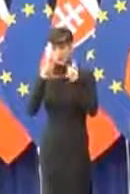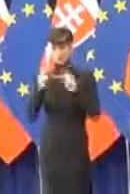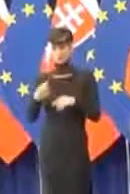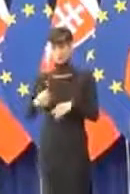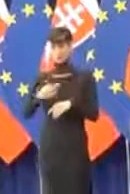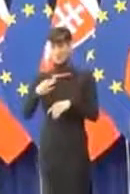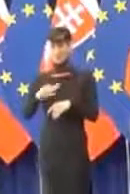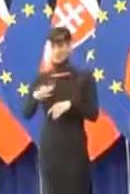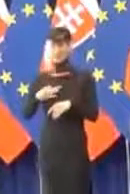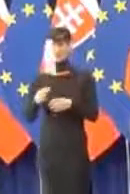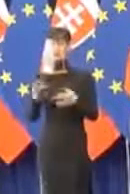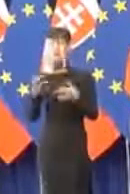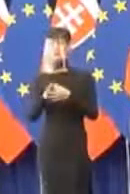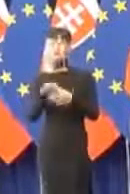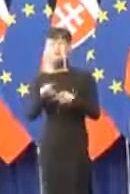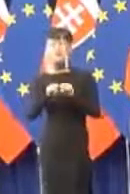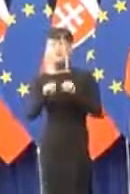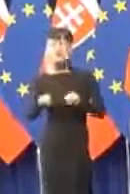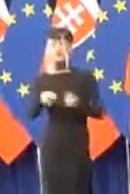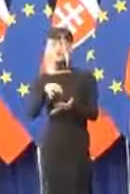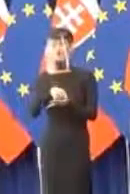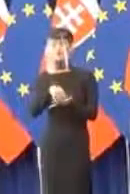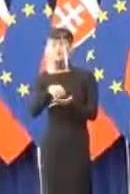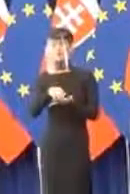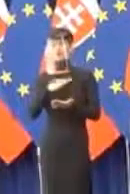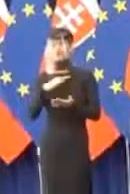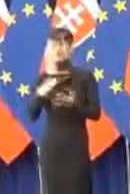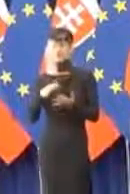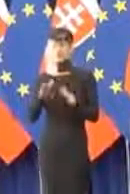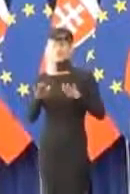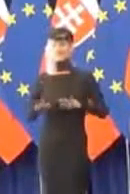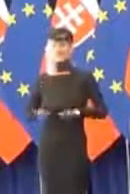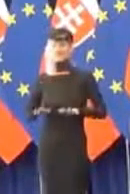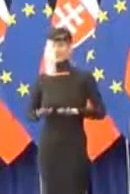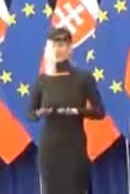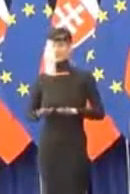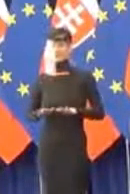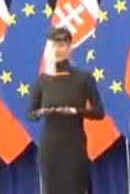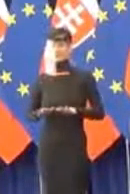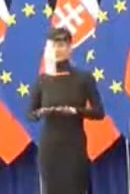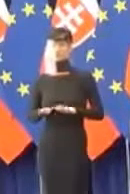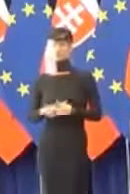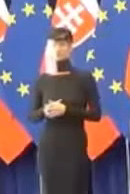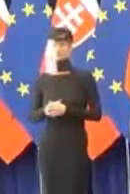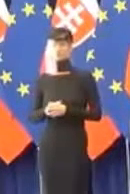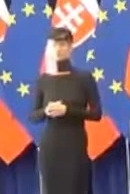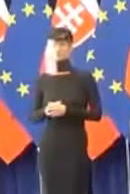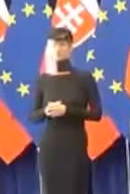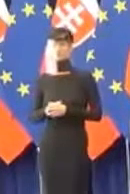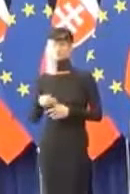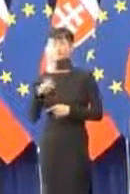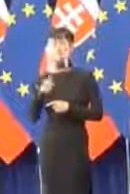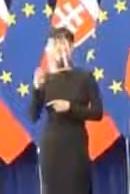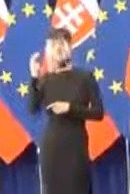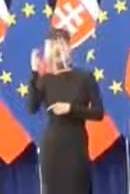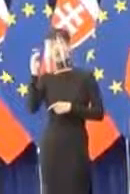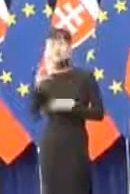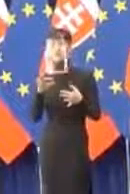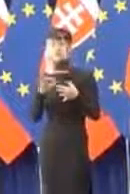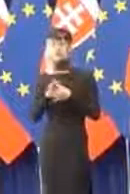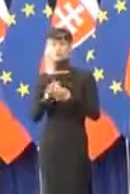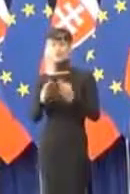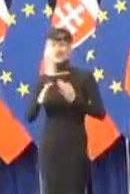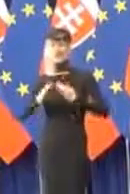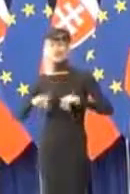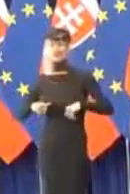súčasnosti rovnako bankový sektor veľmi stabilný a vykazuje všetky prvky stability likviditného, kreditného a akého